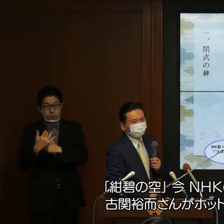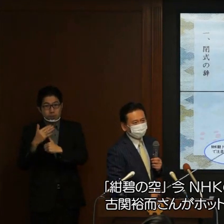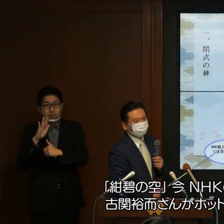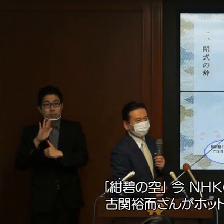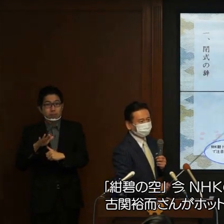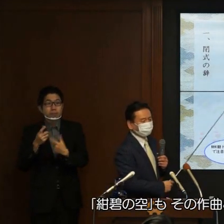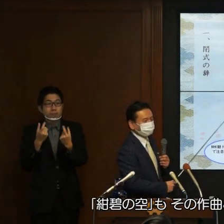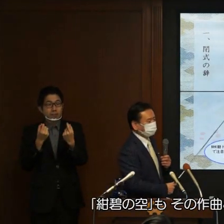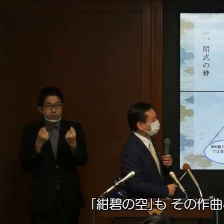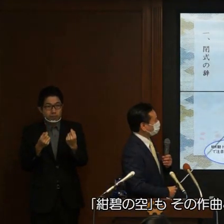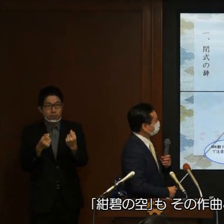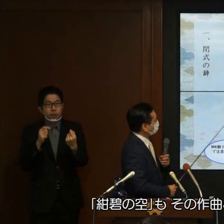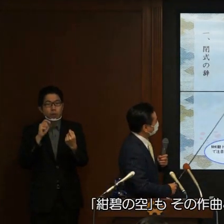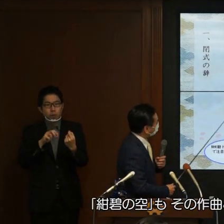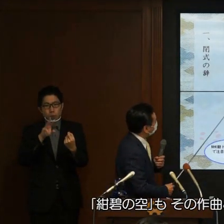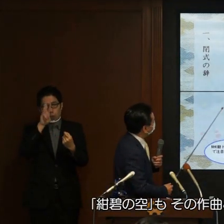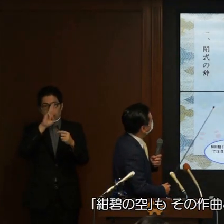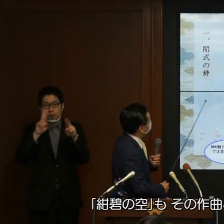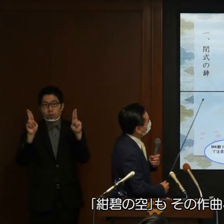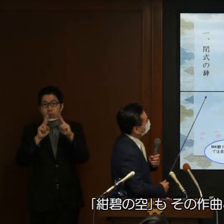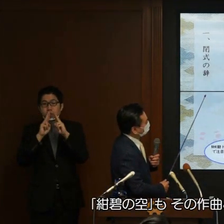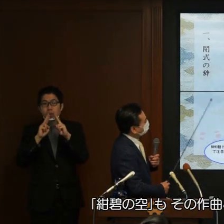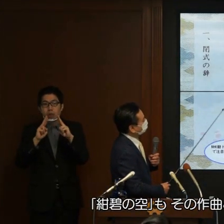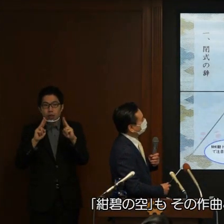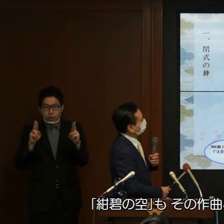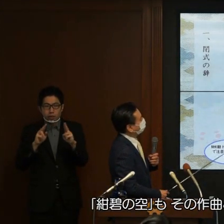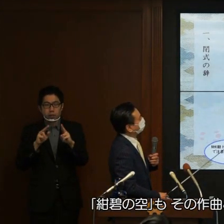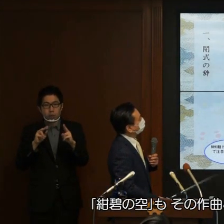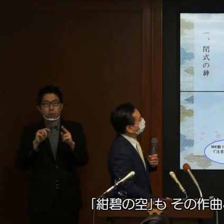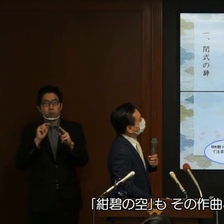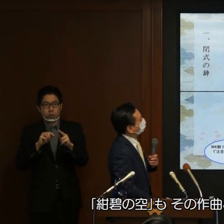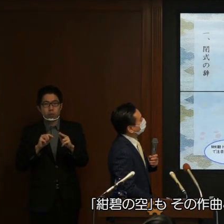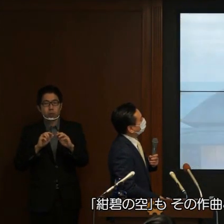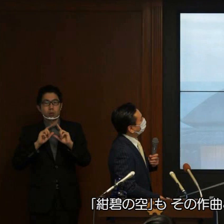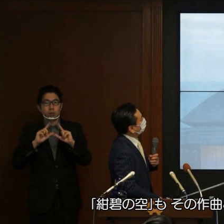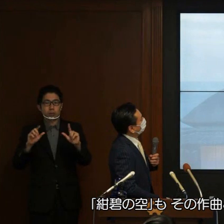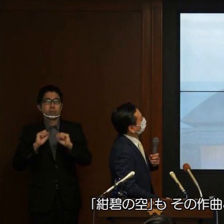ども、コンビニの空もその作ということであります。はい、